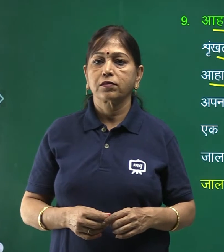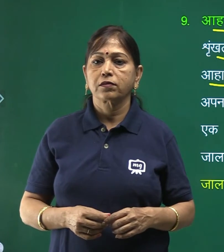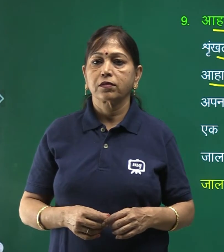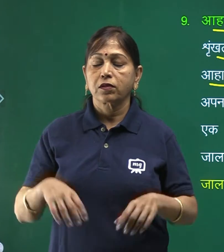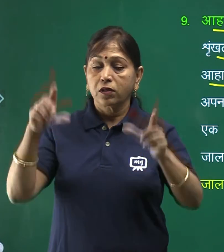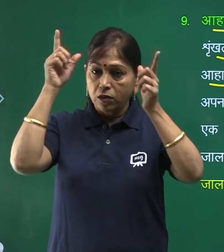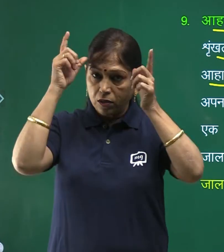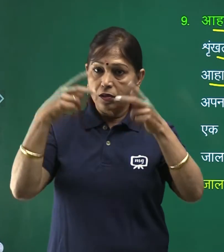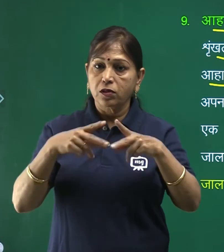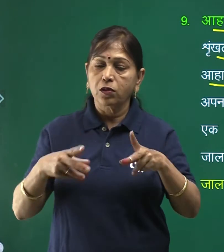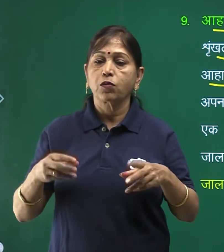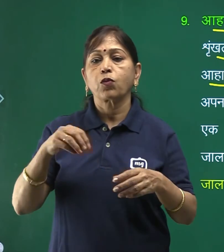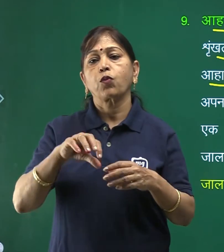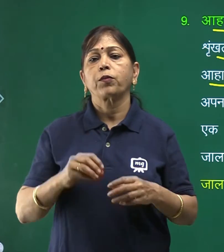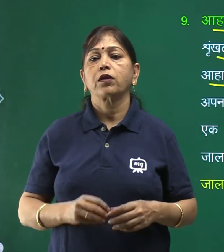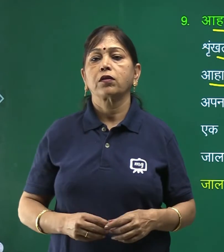जीवों को भी